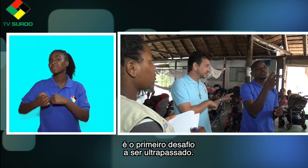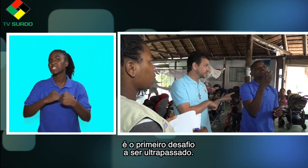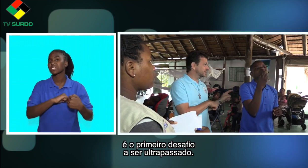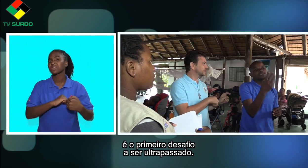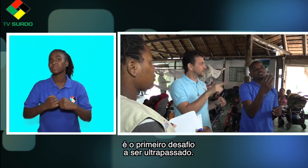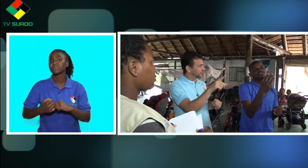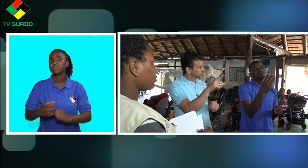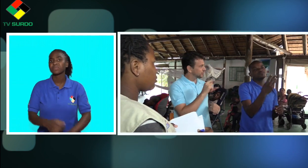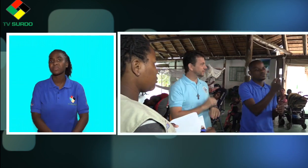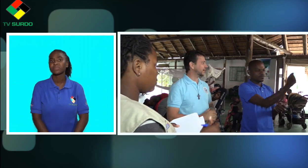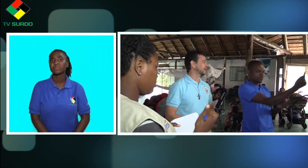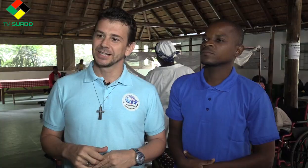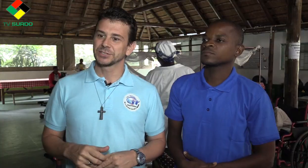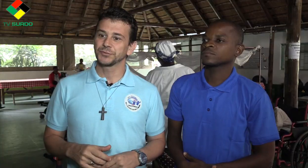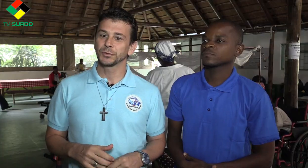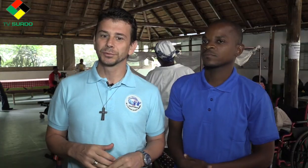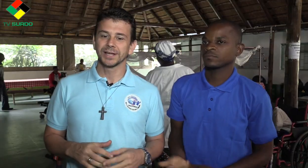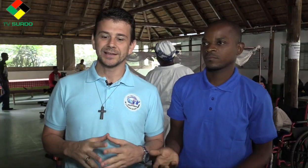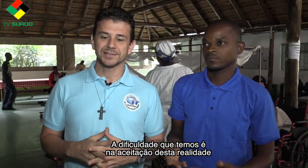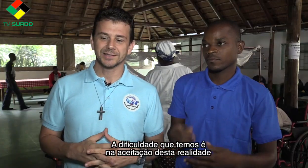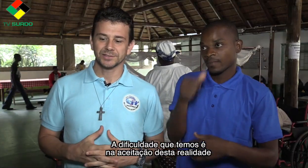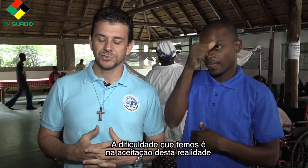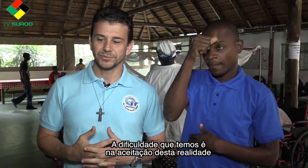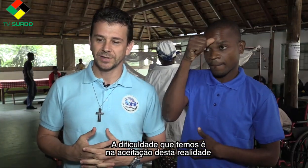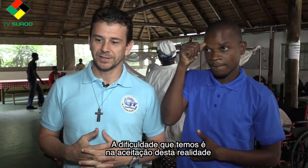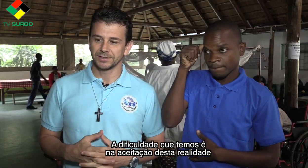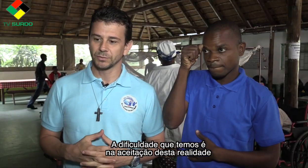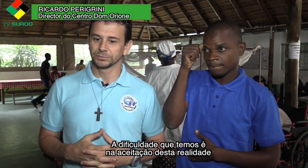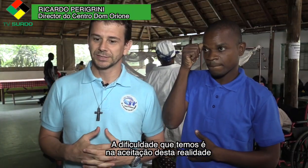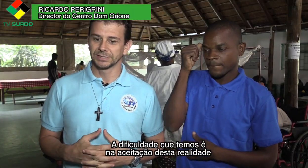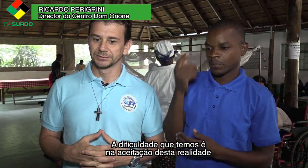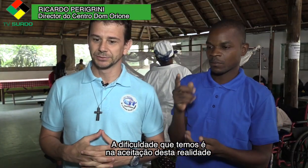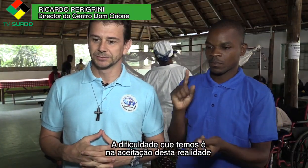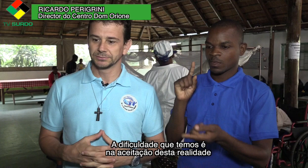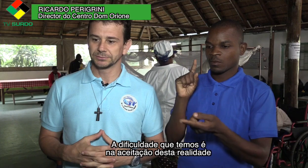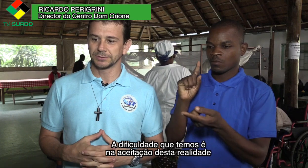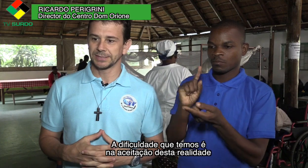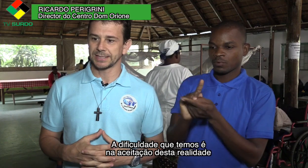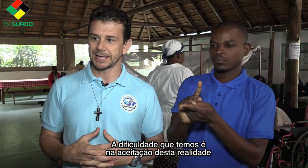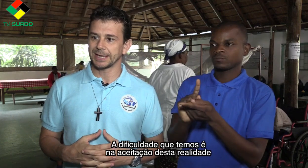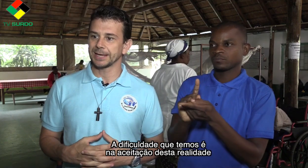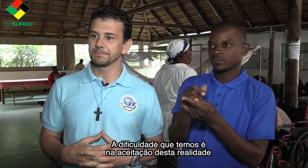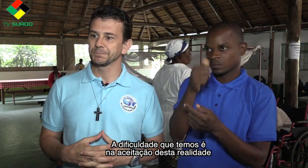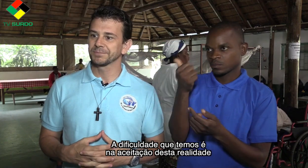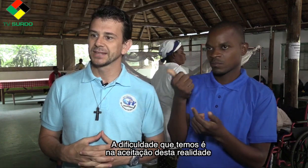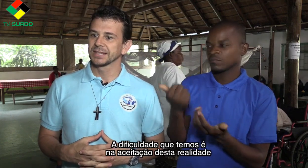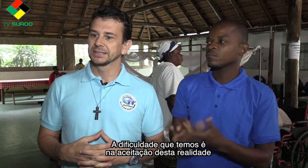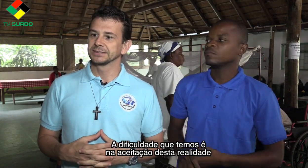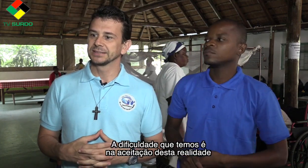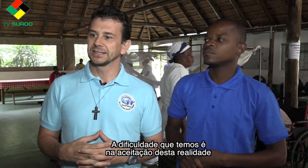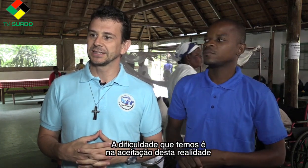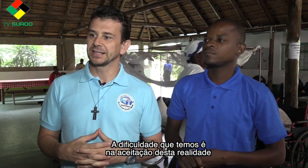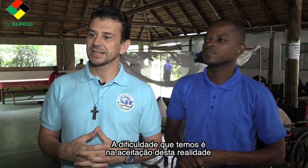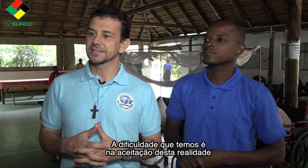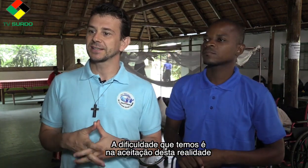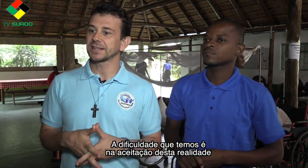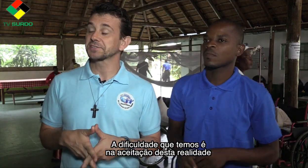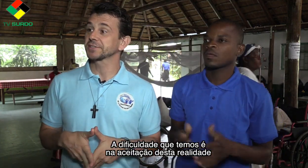ultrapassado. A dificuldade que a gente vai encontrando, não é, é